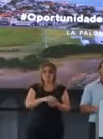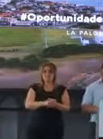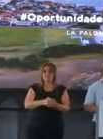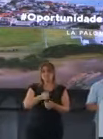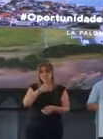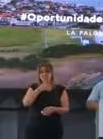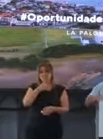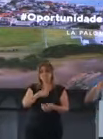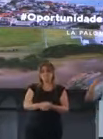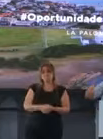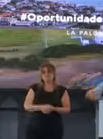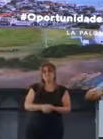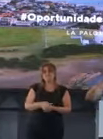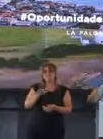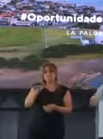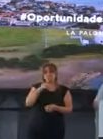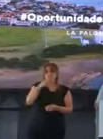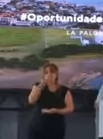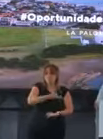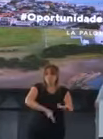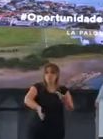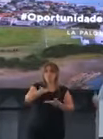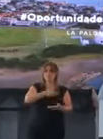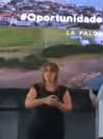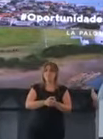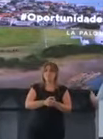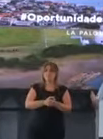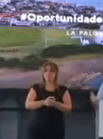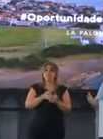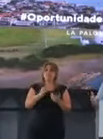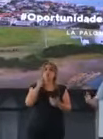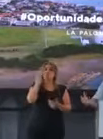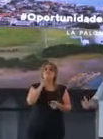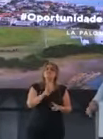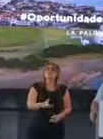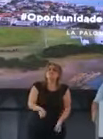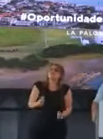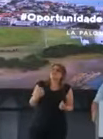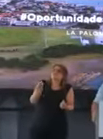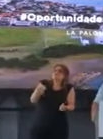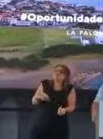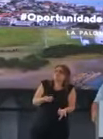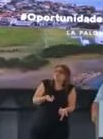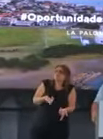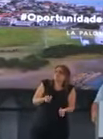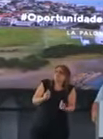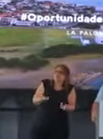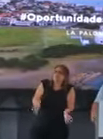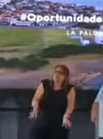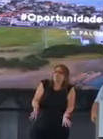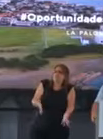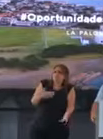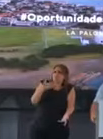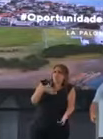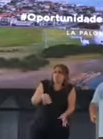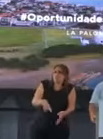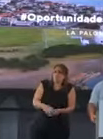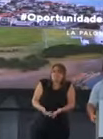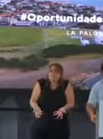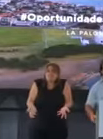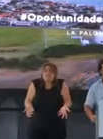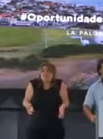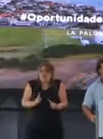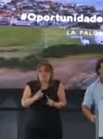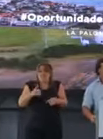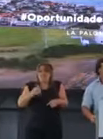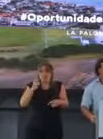mate, tomamos unos mates, y claro, el docente no entendía qué hacía yo ahí. Yo no tenía un